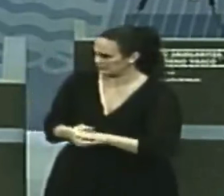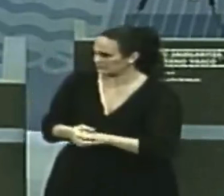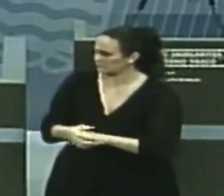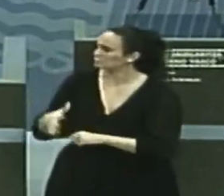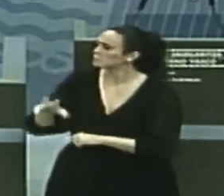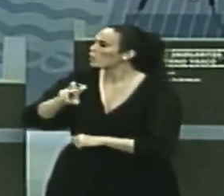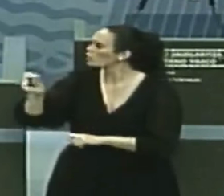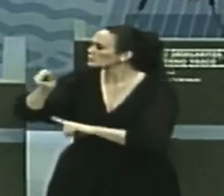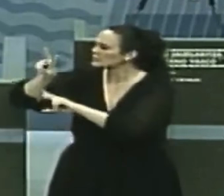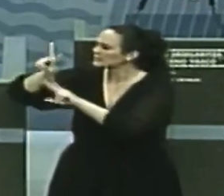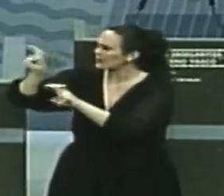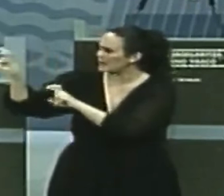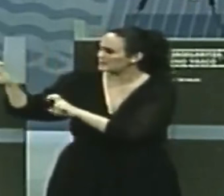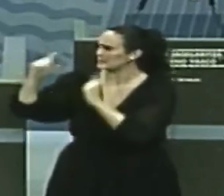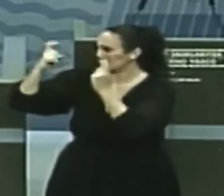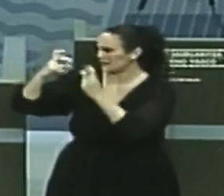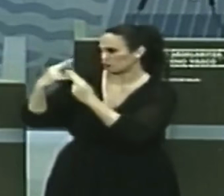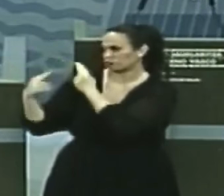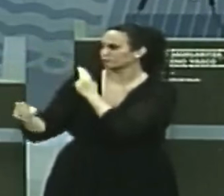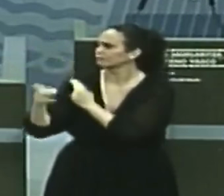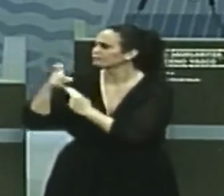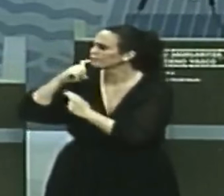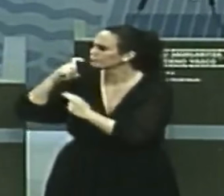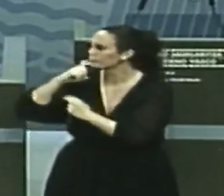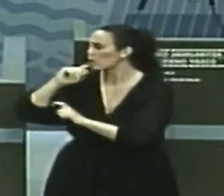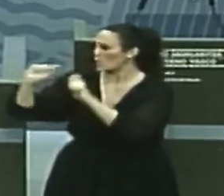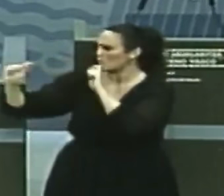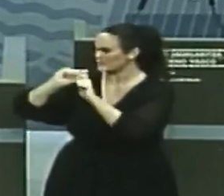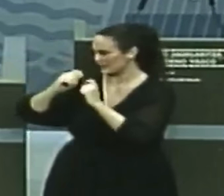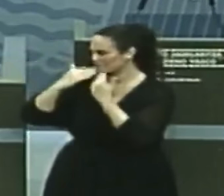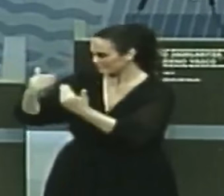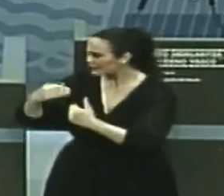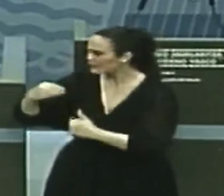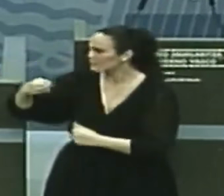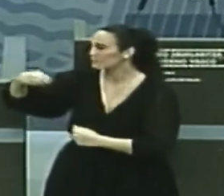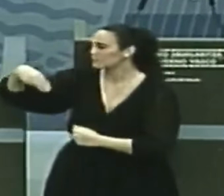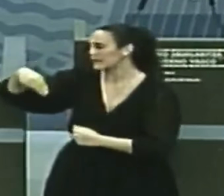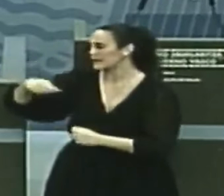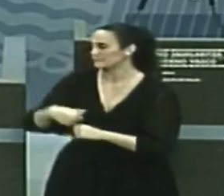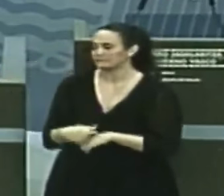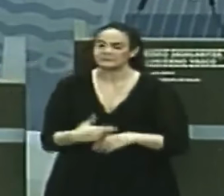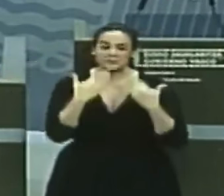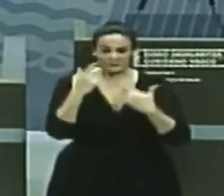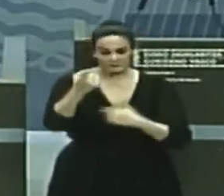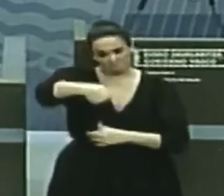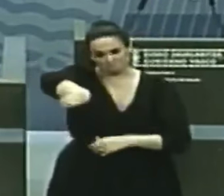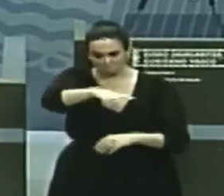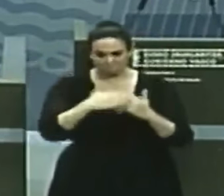cualquier otra cuestión se intentará responder a través de nuestro gabinete de prensa eskerrik asko miguel sánchez eskerrik asko guztioi cargas